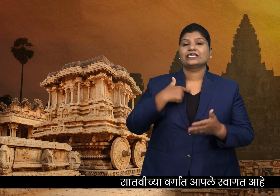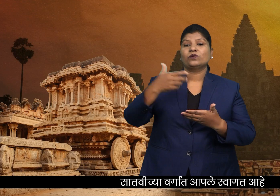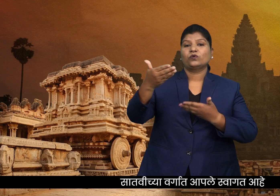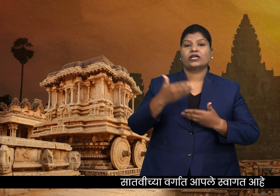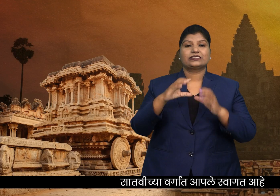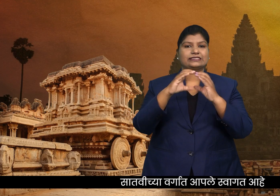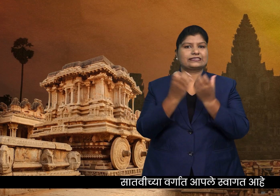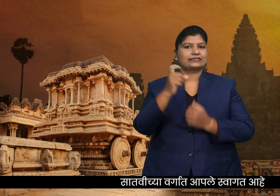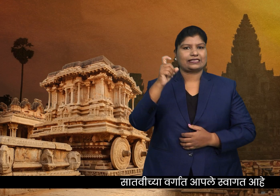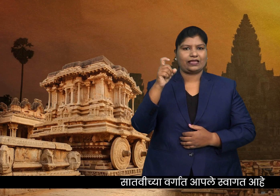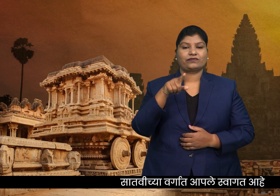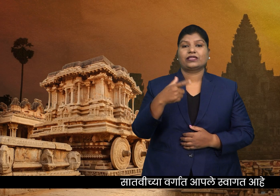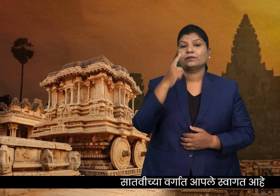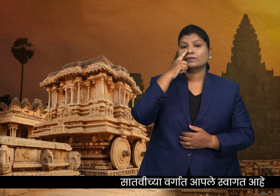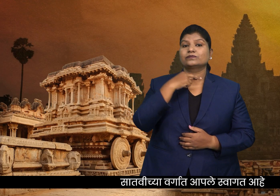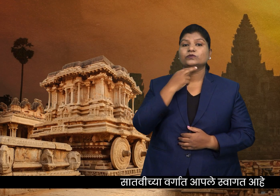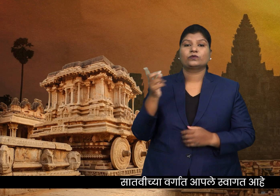सातवीच्या वर्गात आपले स्वागत आहे.